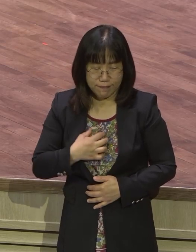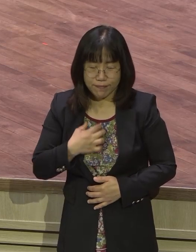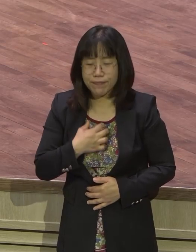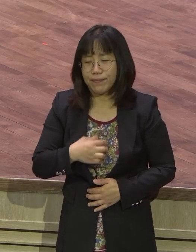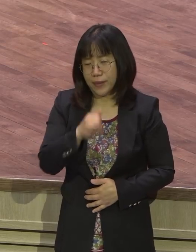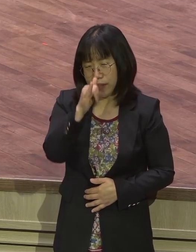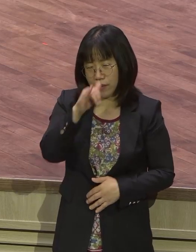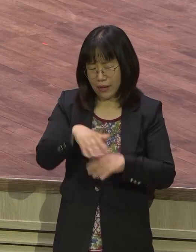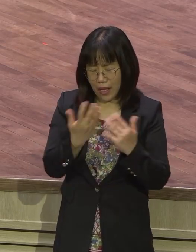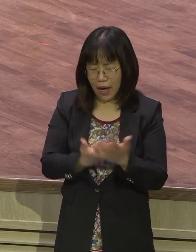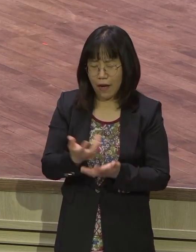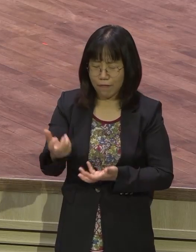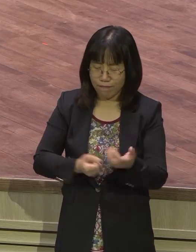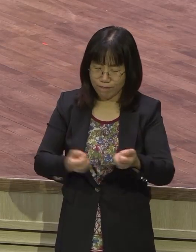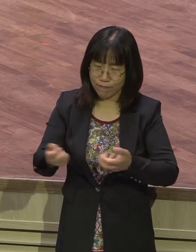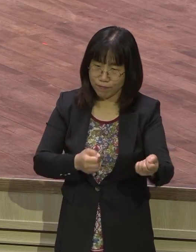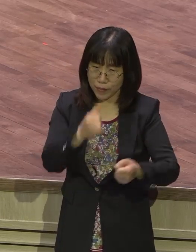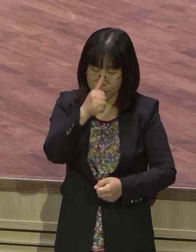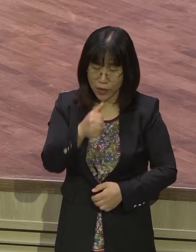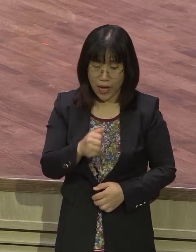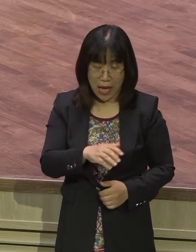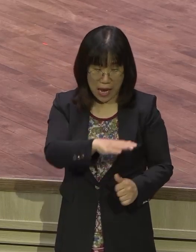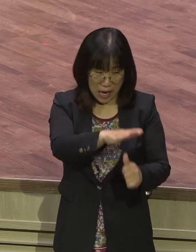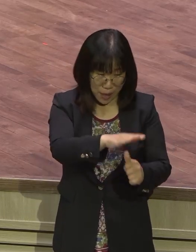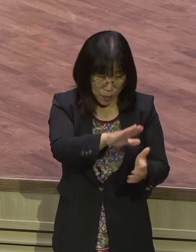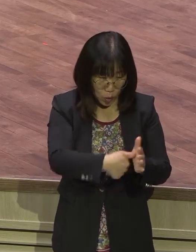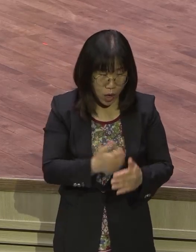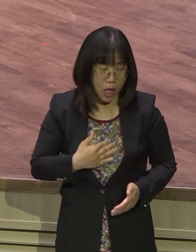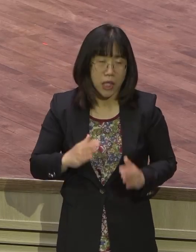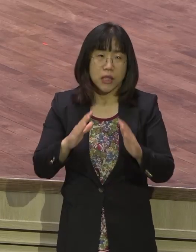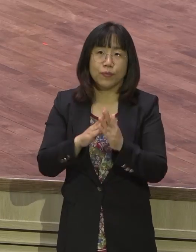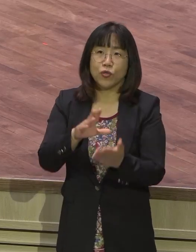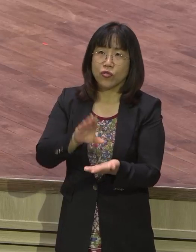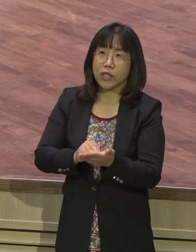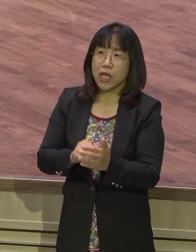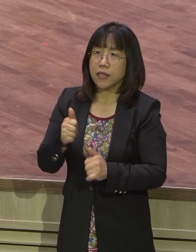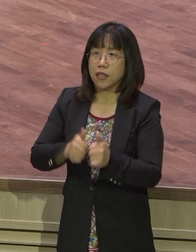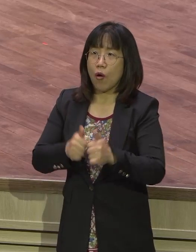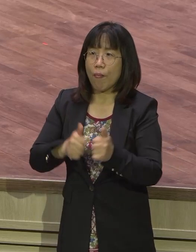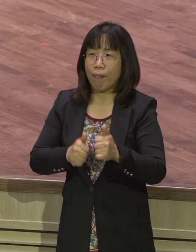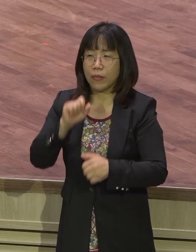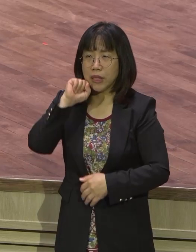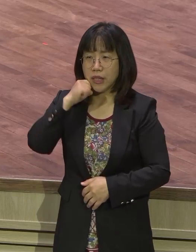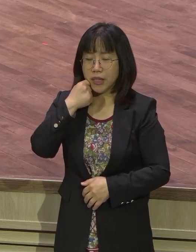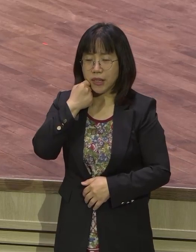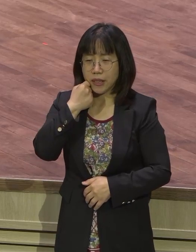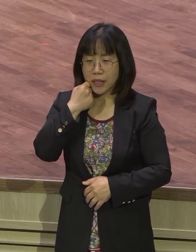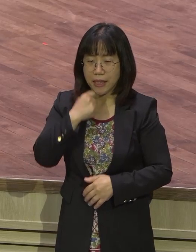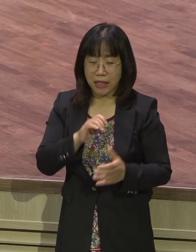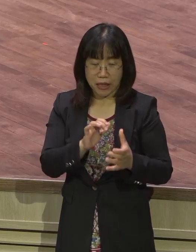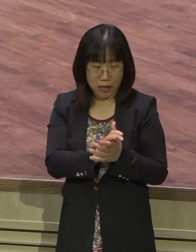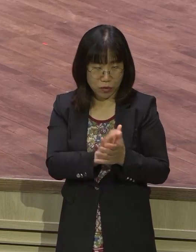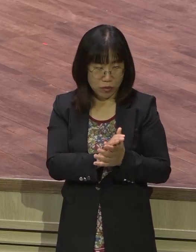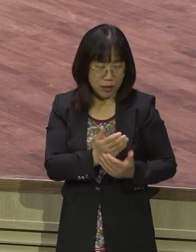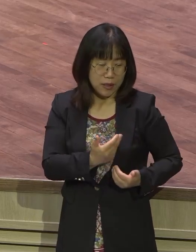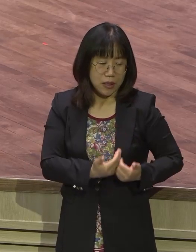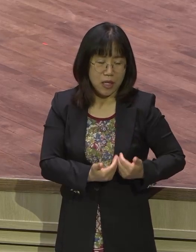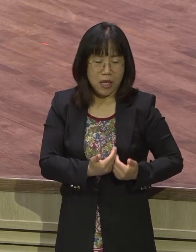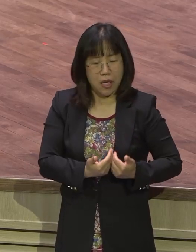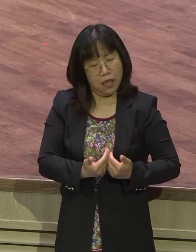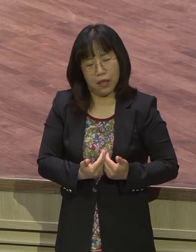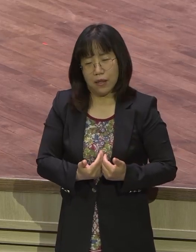없는 사람은 어디에 있습니까? 다 있습니다 애들도 다 있어요 숙제해야 되고 막 시험 취해야 되고 꼭 잡힙니다 친구와 관계도 문제 있고 막